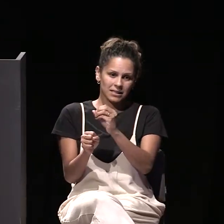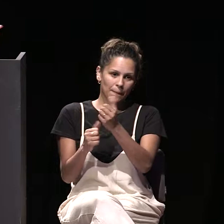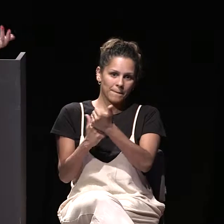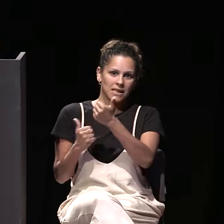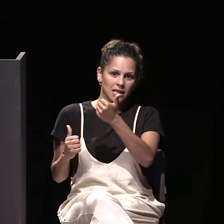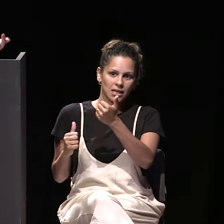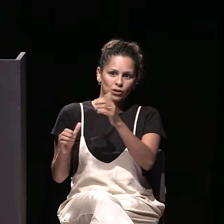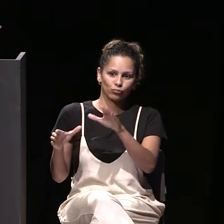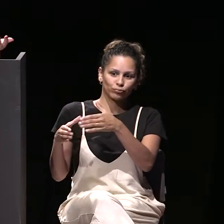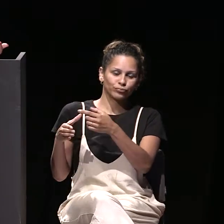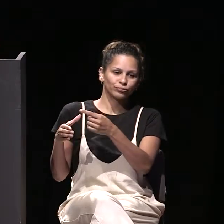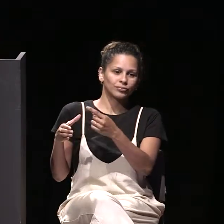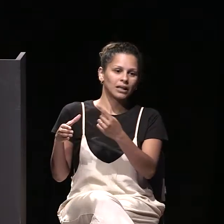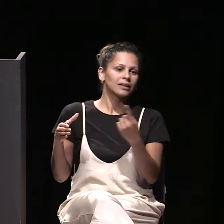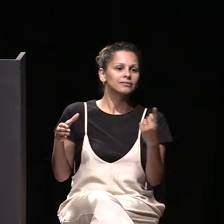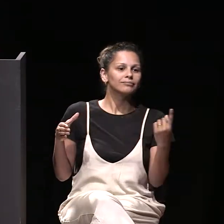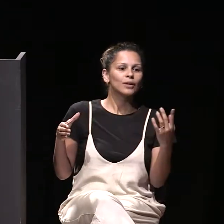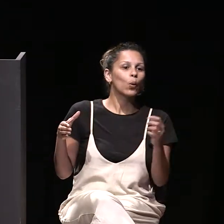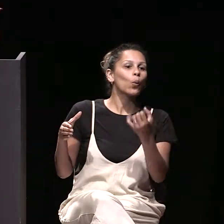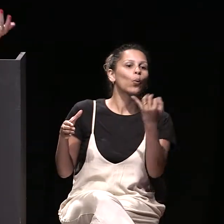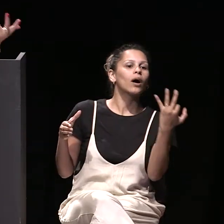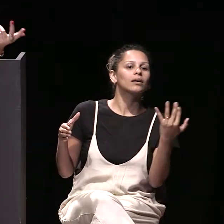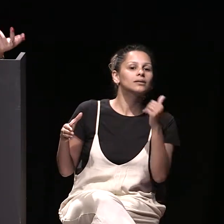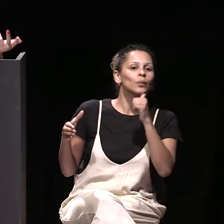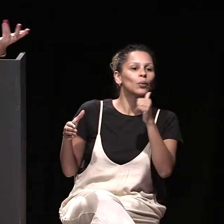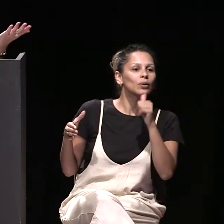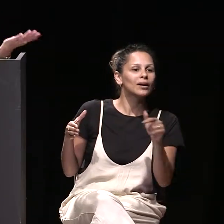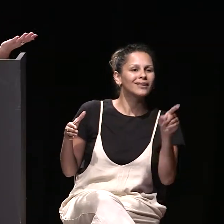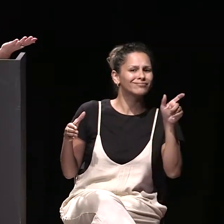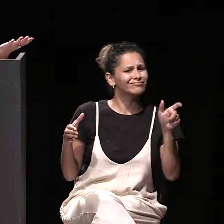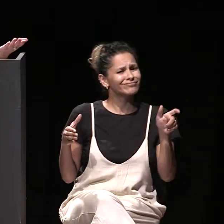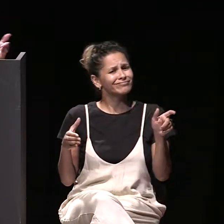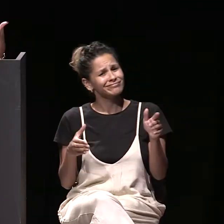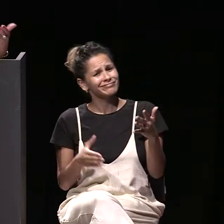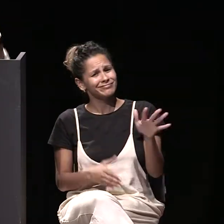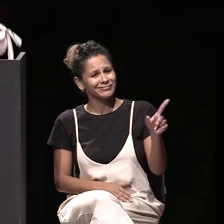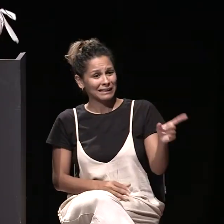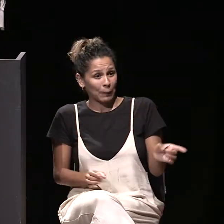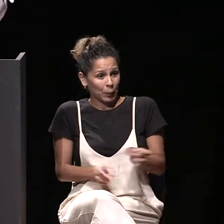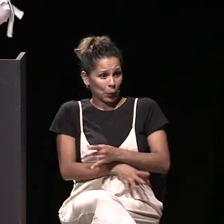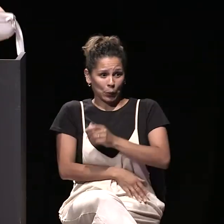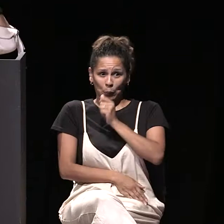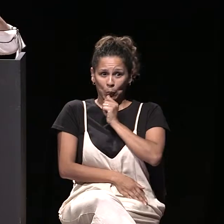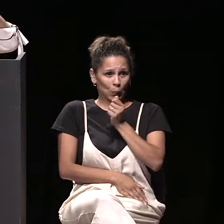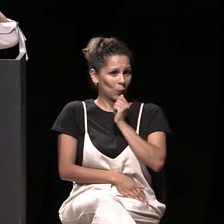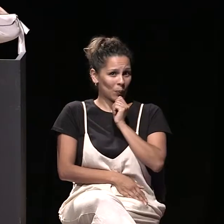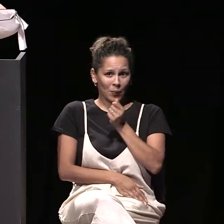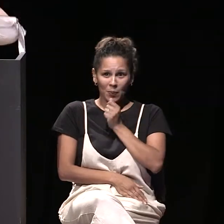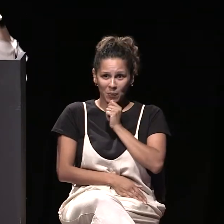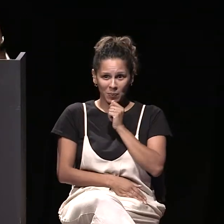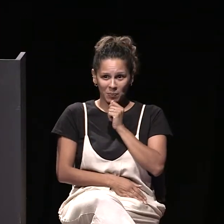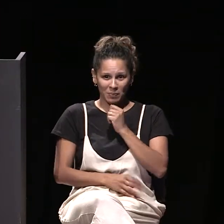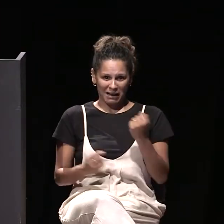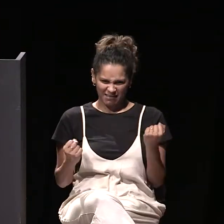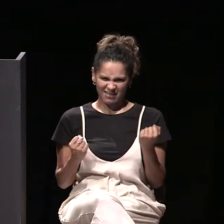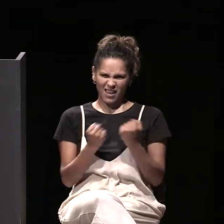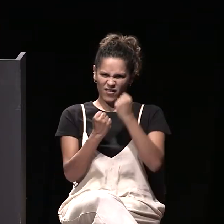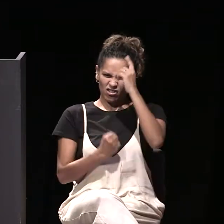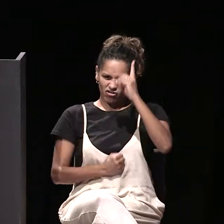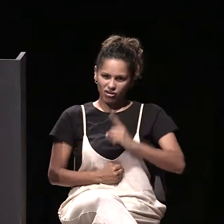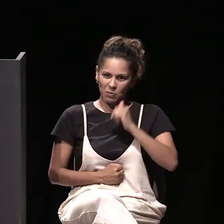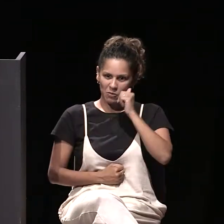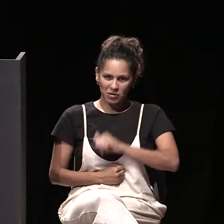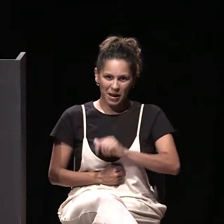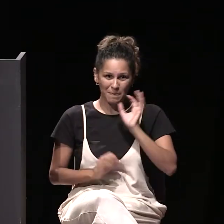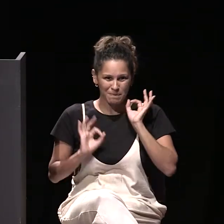mulheres e ainda umas mulheres que nem estão preparadas em gênero, defendendo os direitos das mulheres. Eu acho que